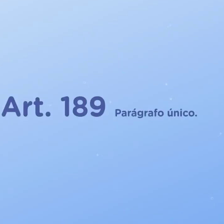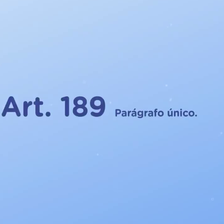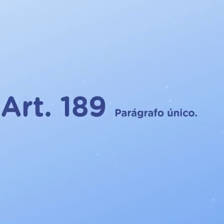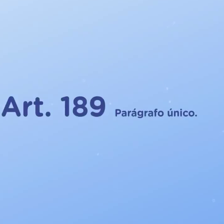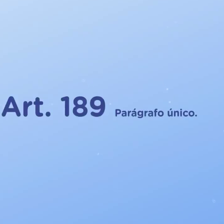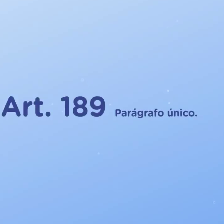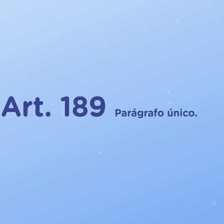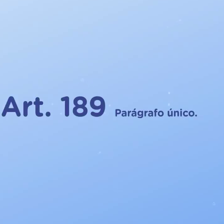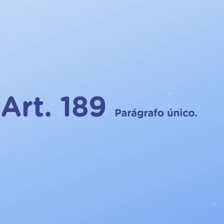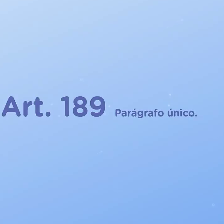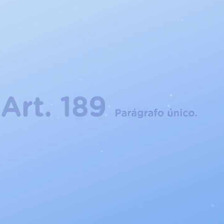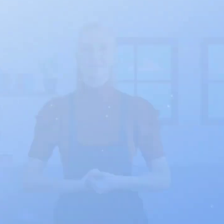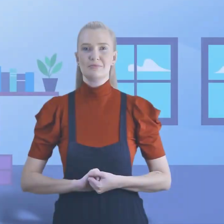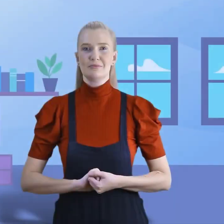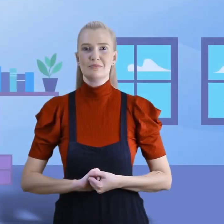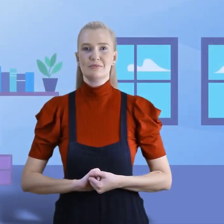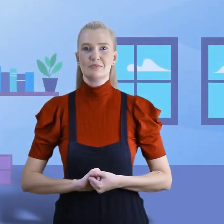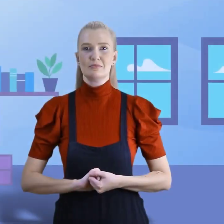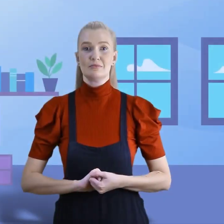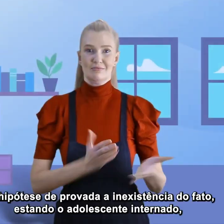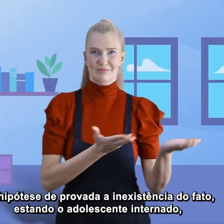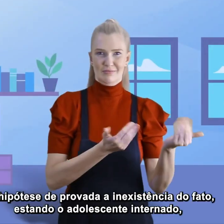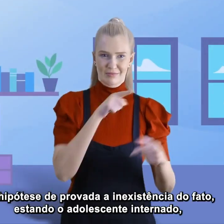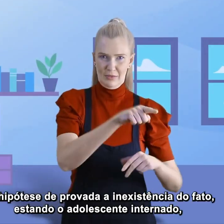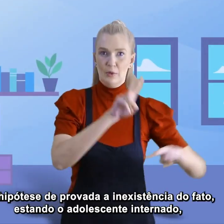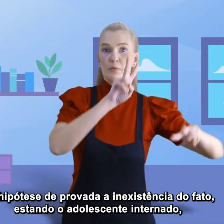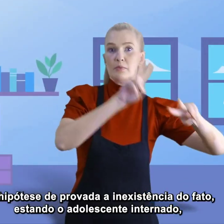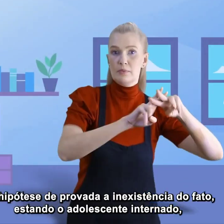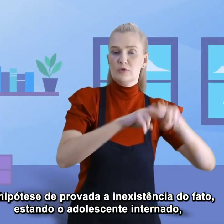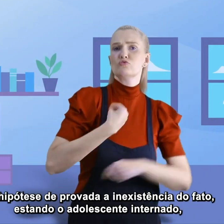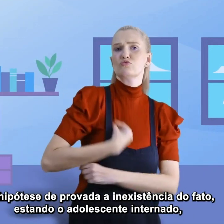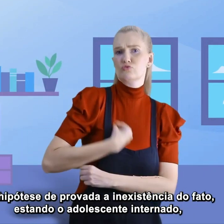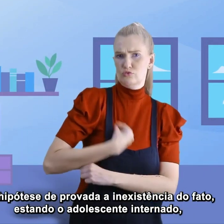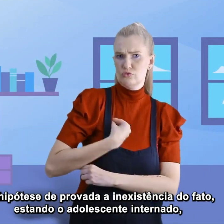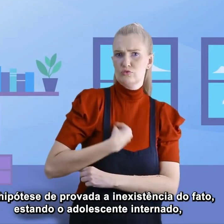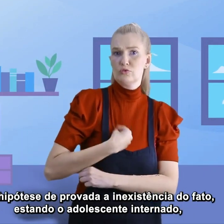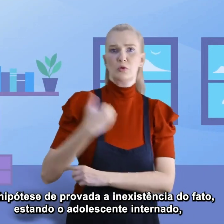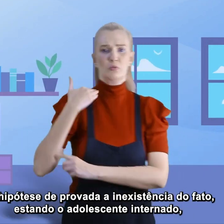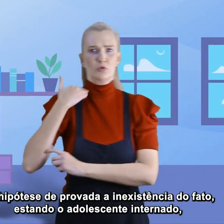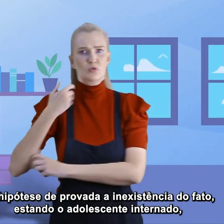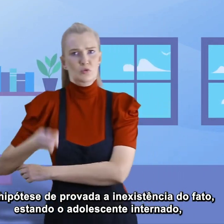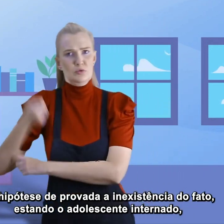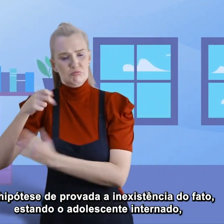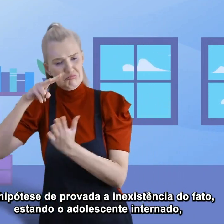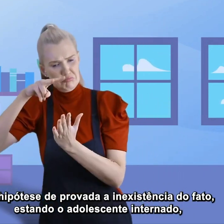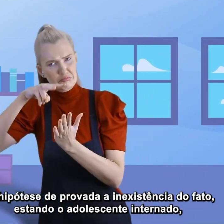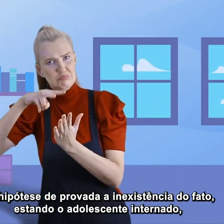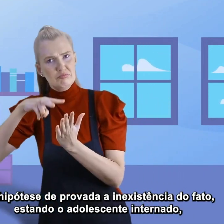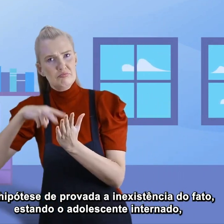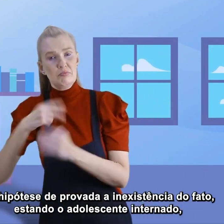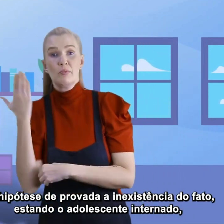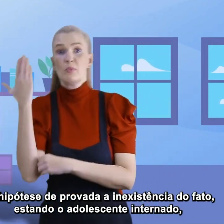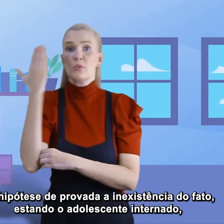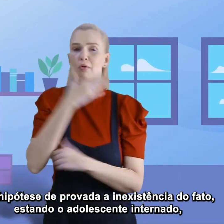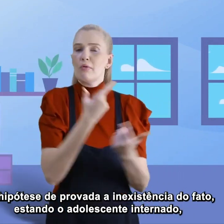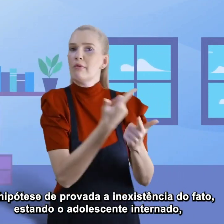Artigo 189, parágrafo único. Na hipótese de provada a inexistência do fato, estando o adolescente